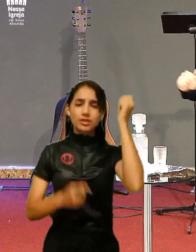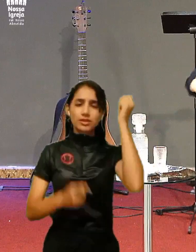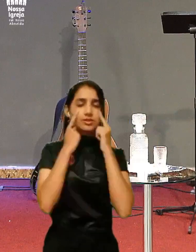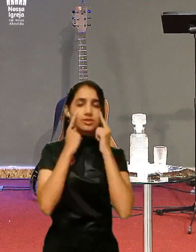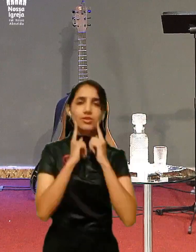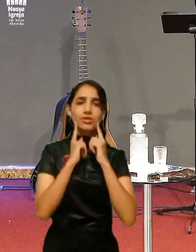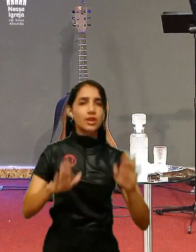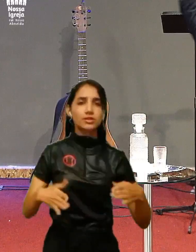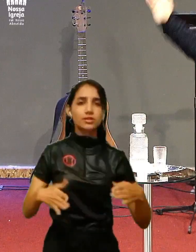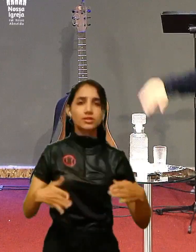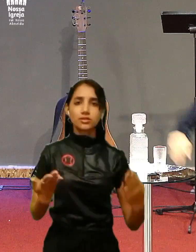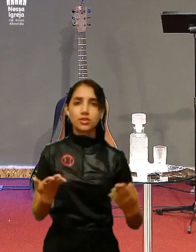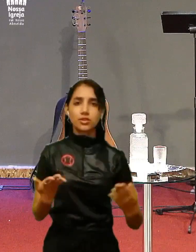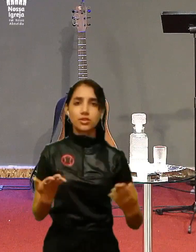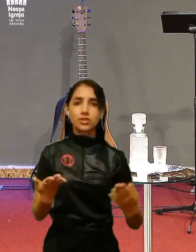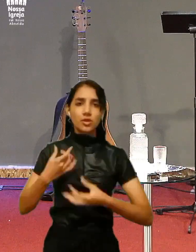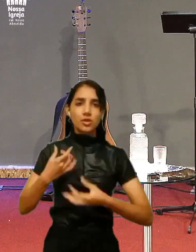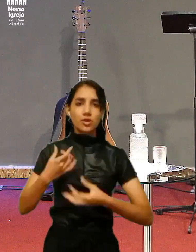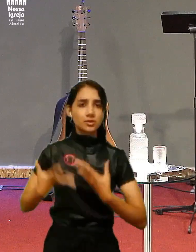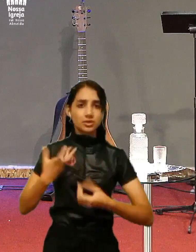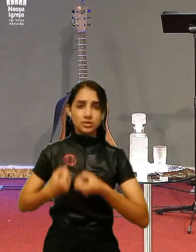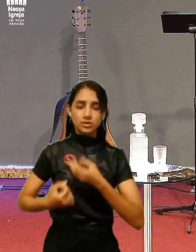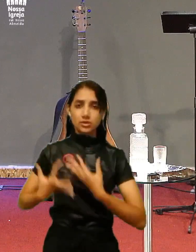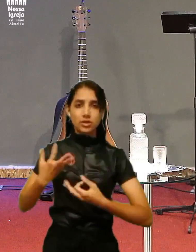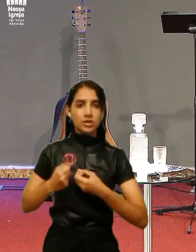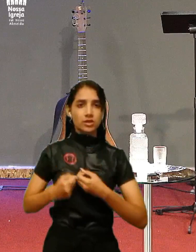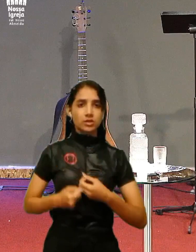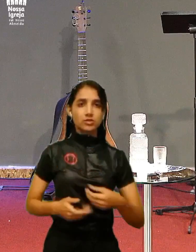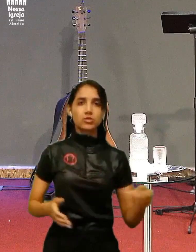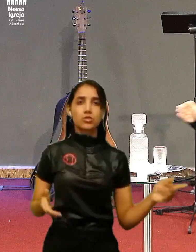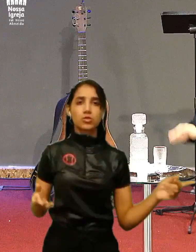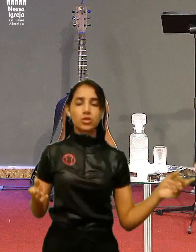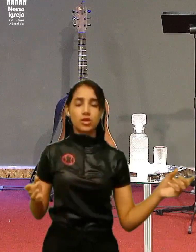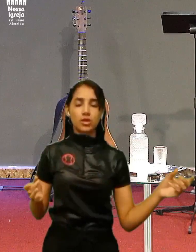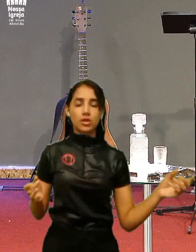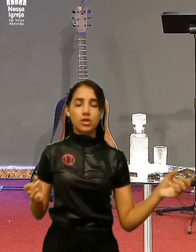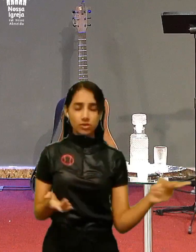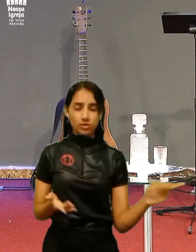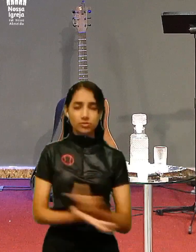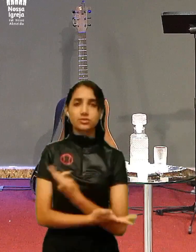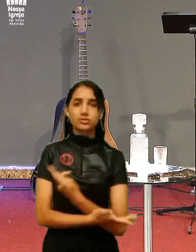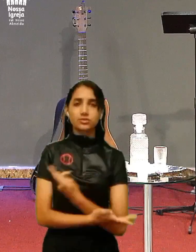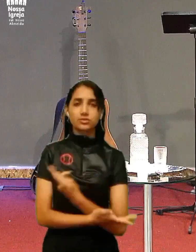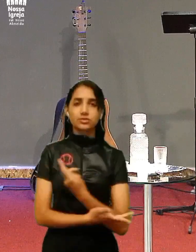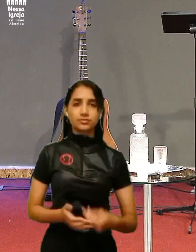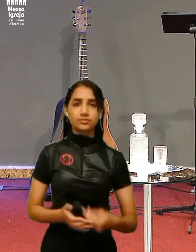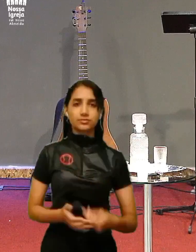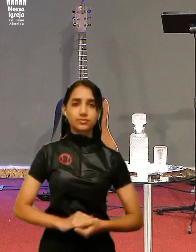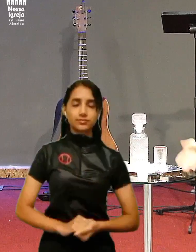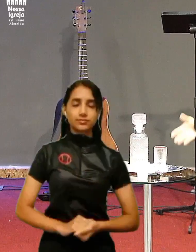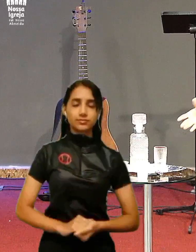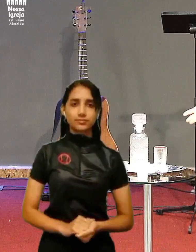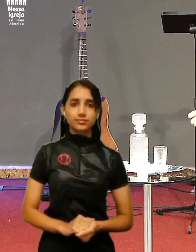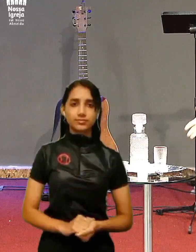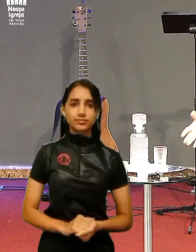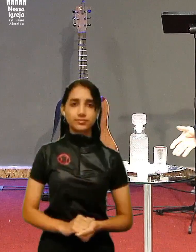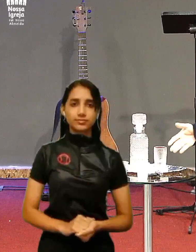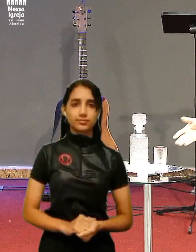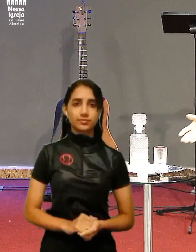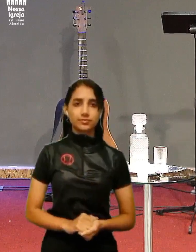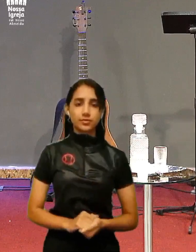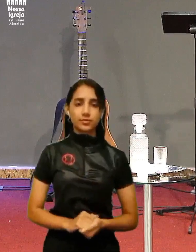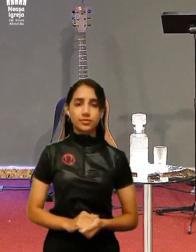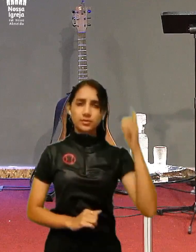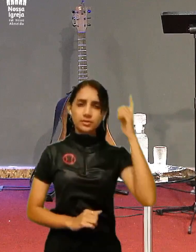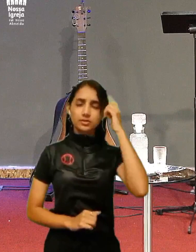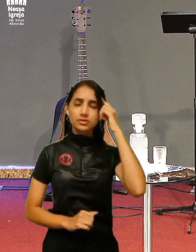avivamento, 130 anos, mandando um missionário para tudo quanto é lugar do mundo. Vamos pensando mais para